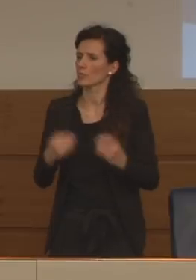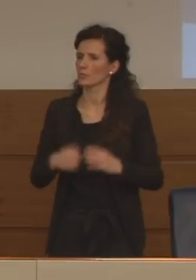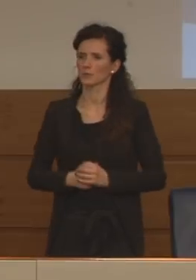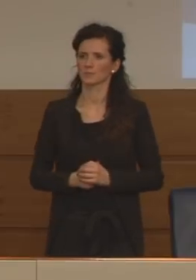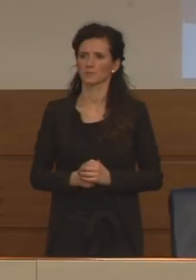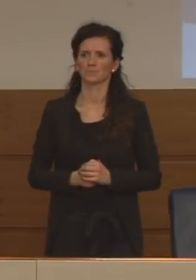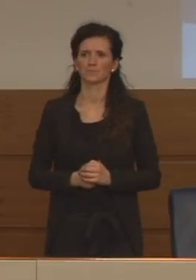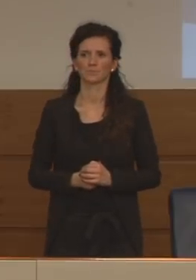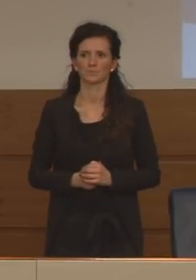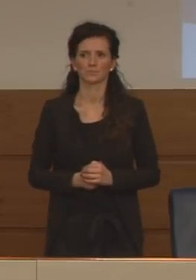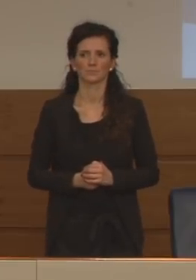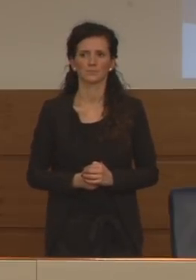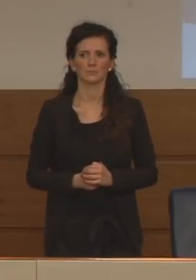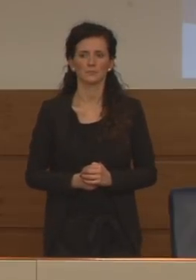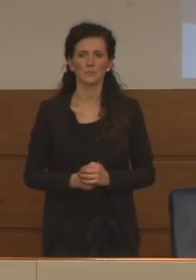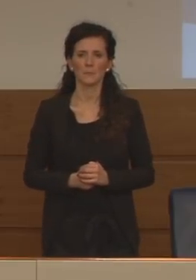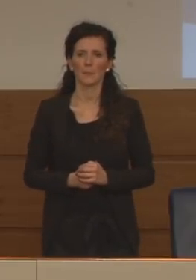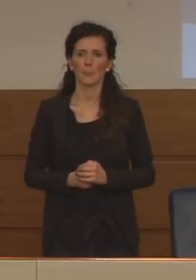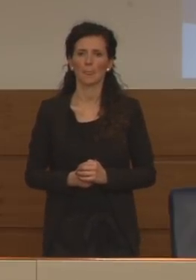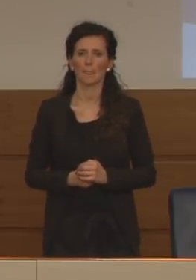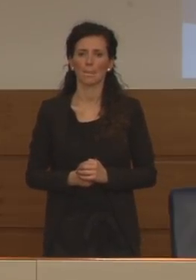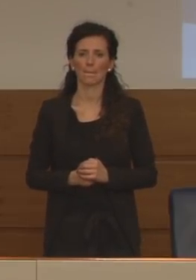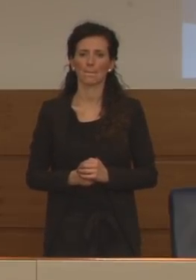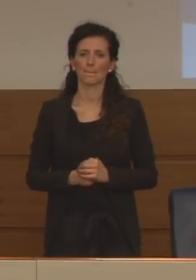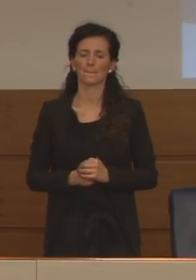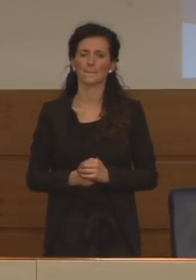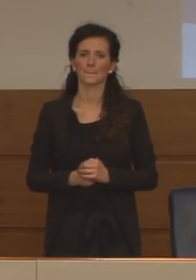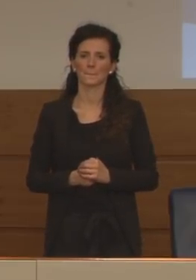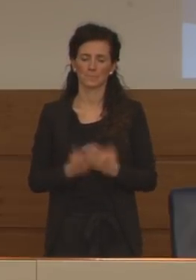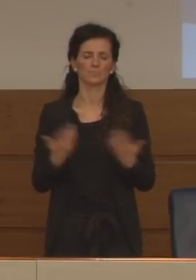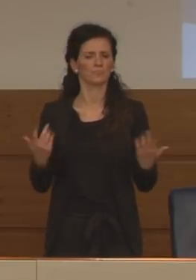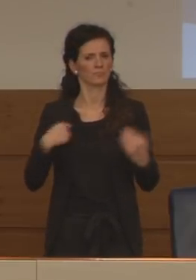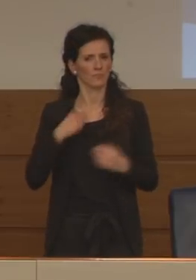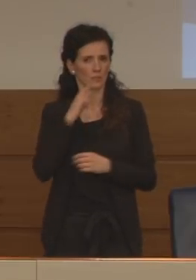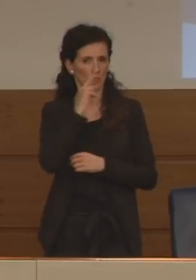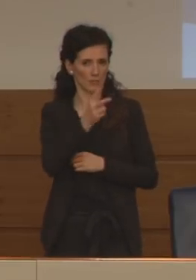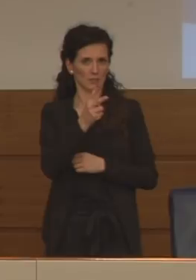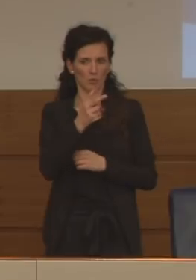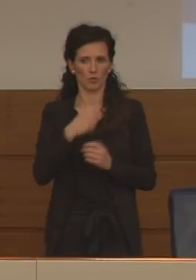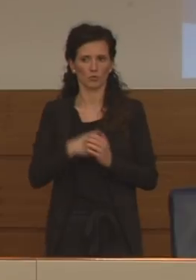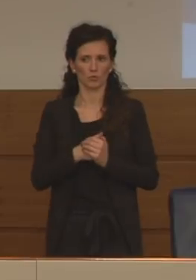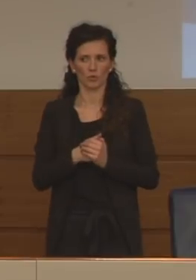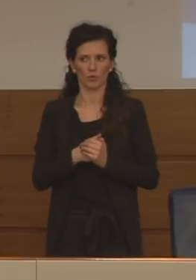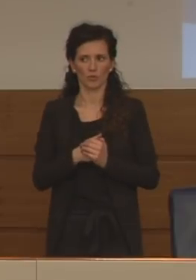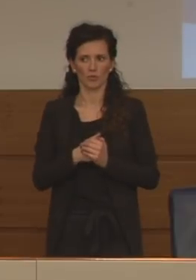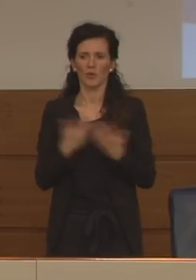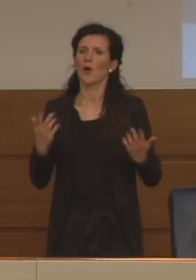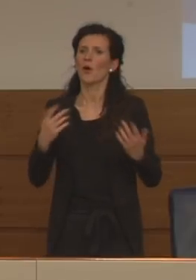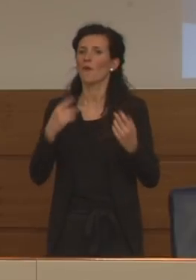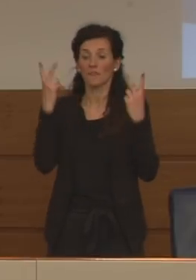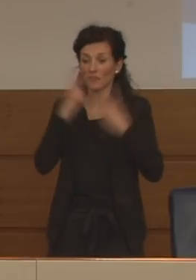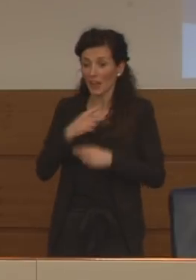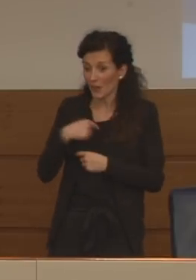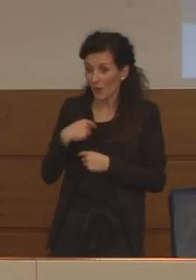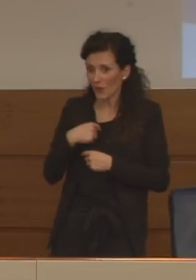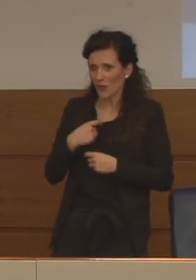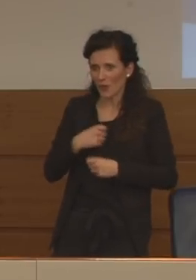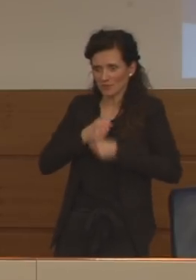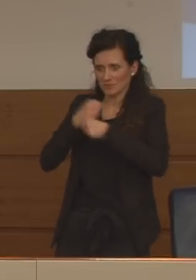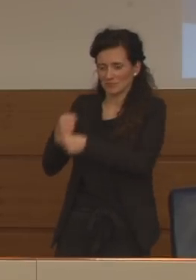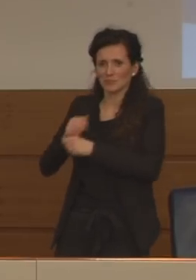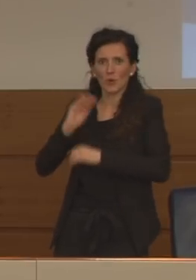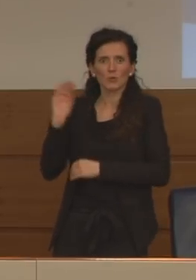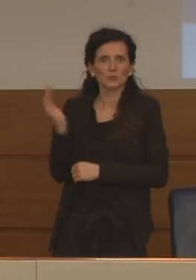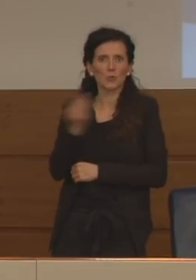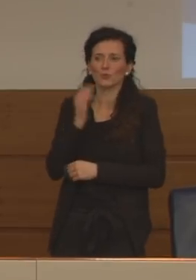magari io parlo risponde ad alcune alcune delle sue domande io lascerei tutto il professore sulla parte